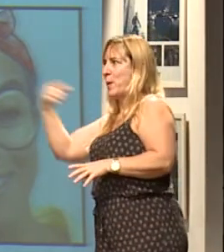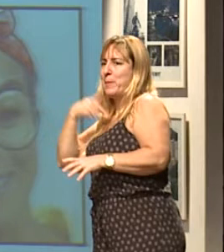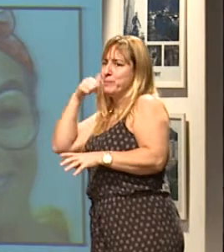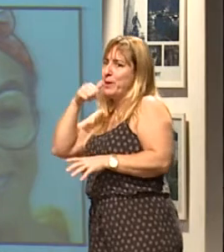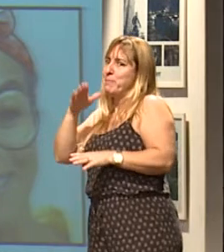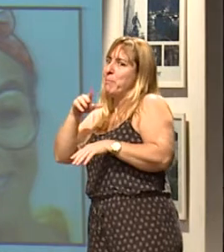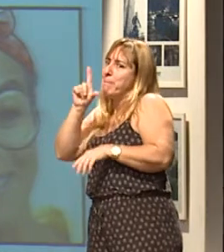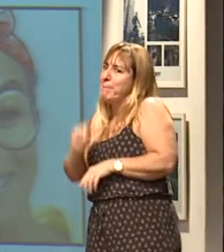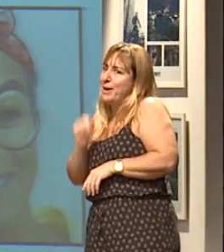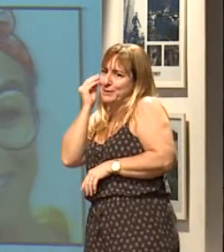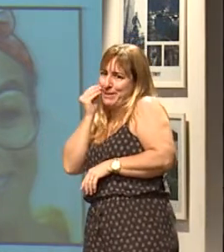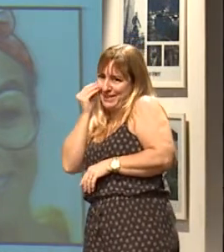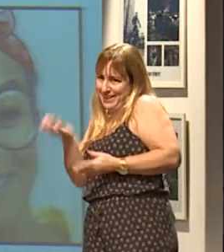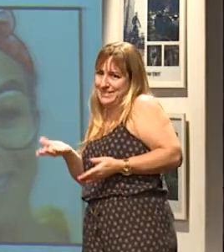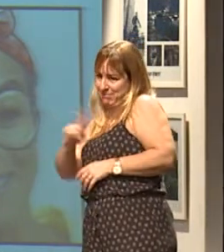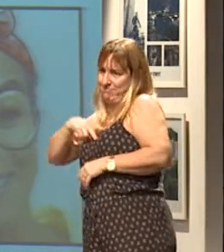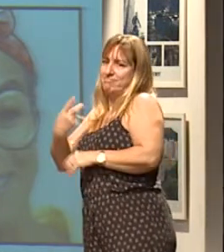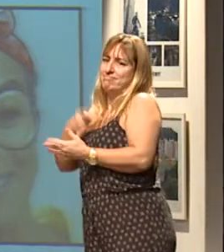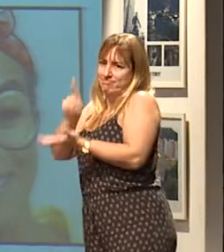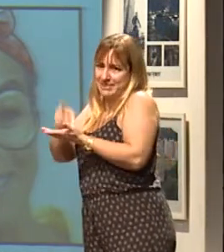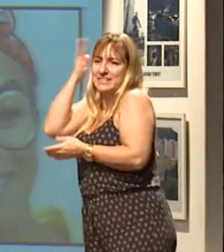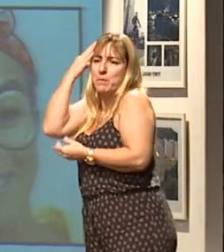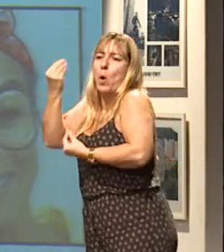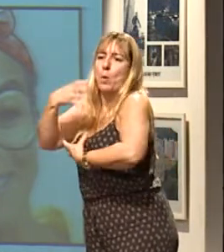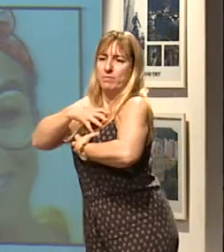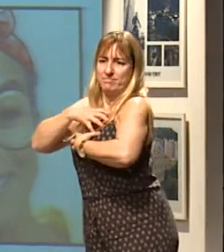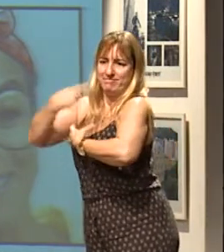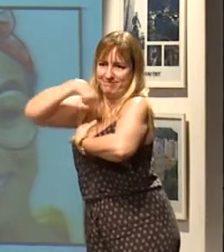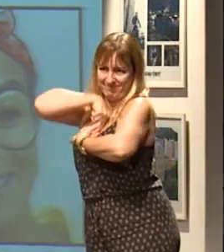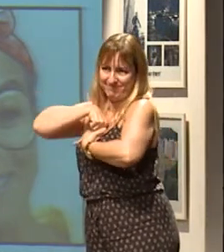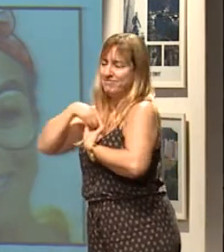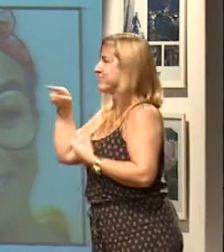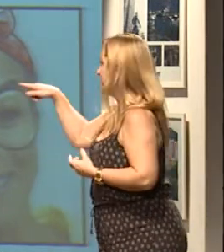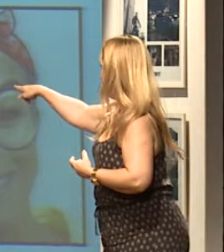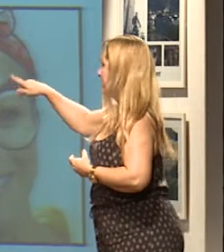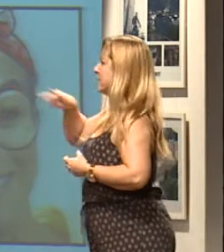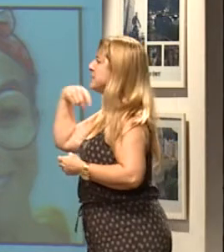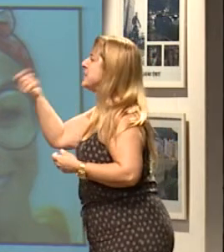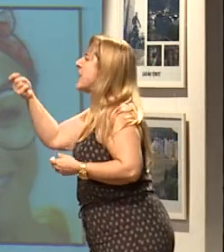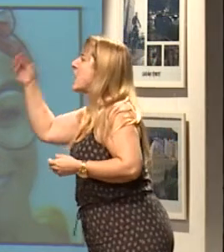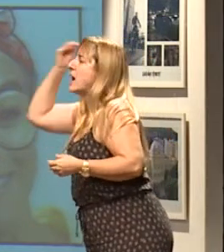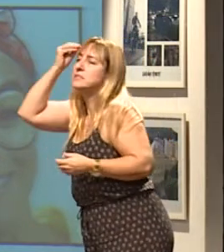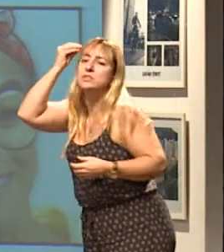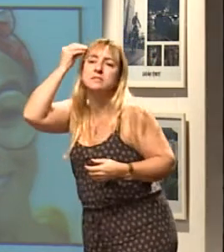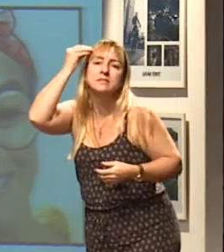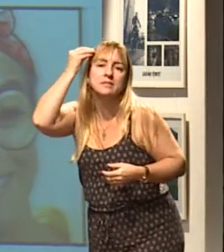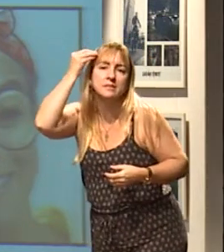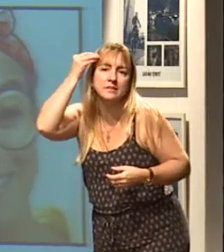orienta melhor do que eu. Que não temos, não passamos isso, não sentimos isso na pele, né? Qual o sinal dela?